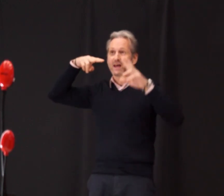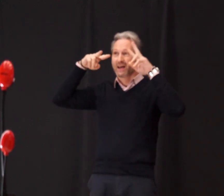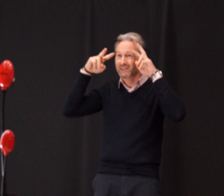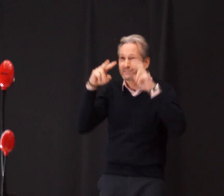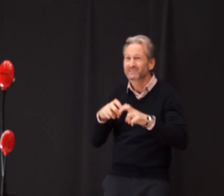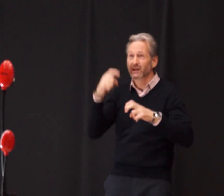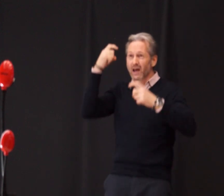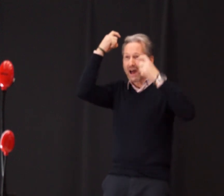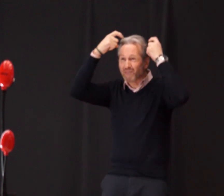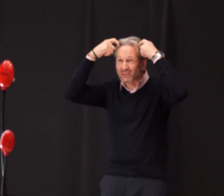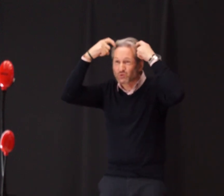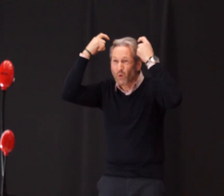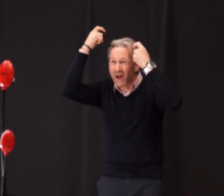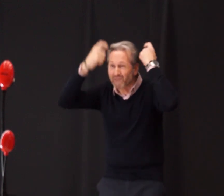l'idée qu'il y a une dimension